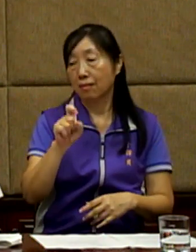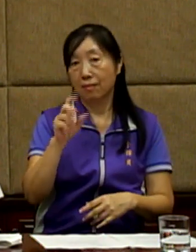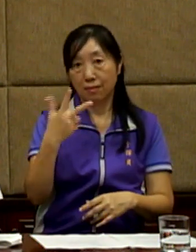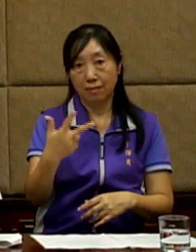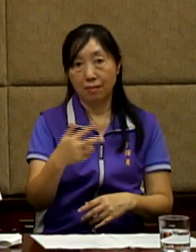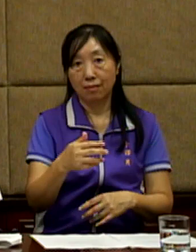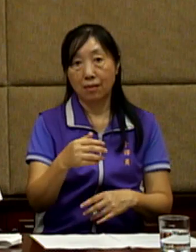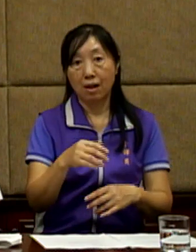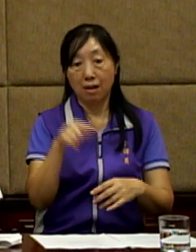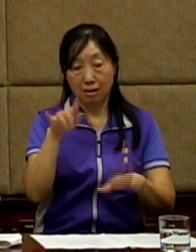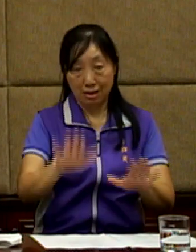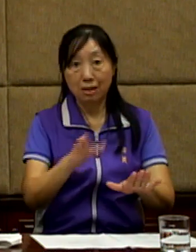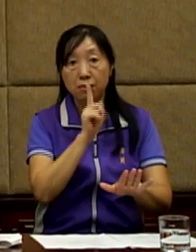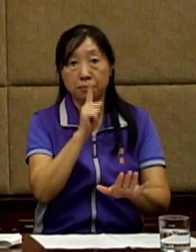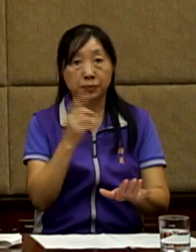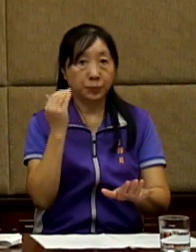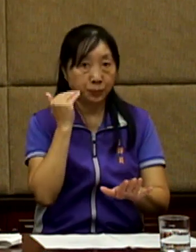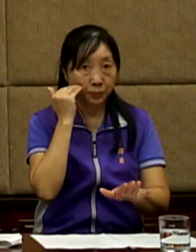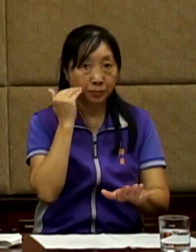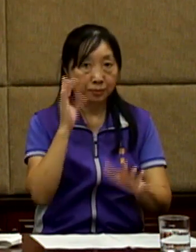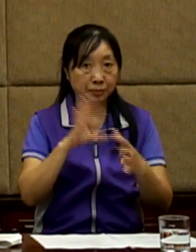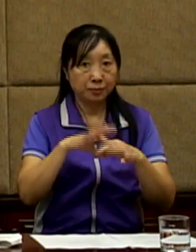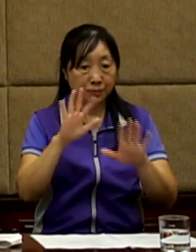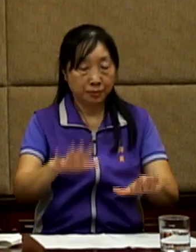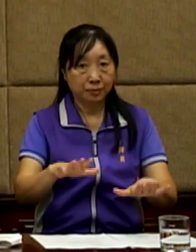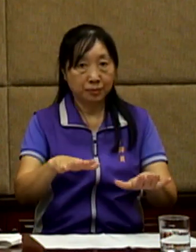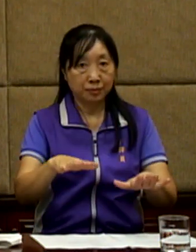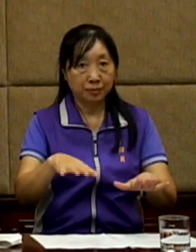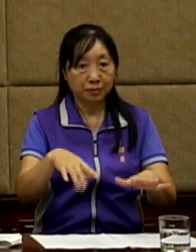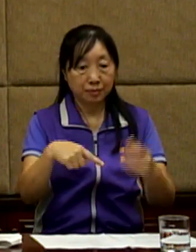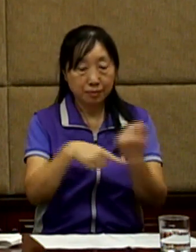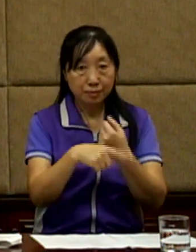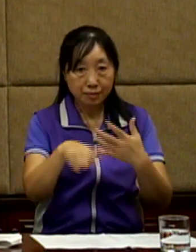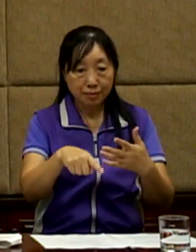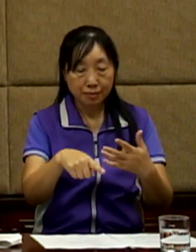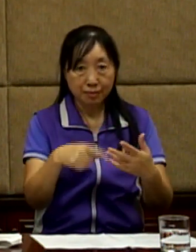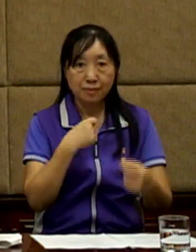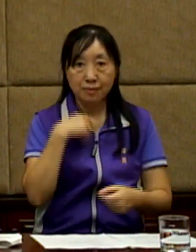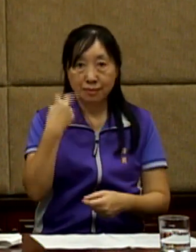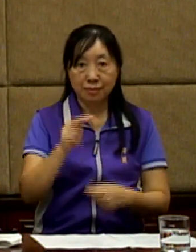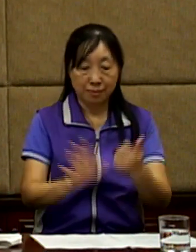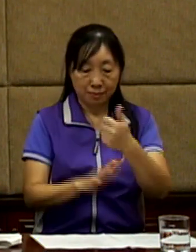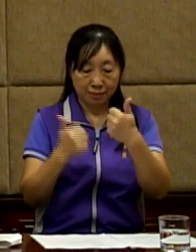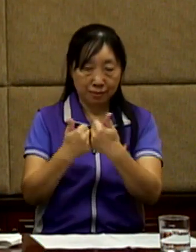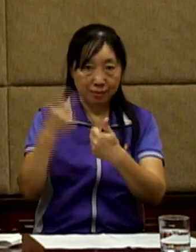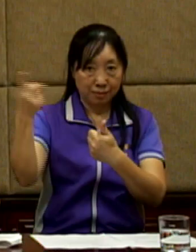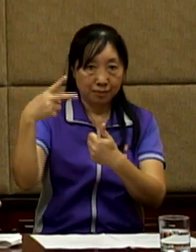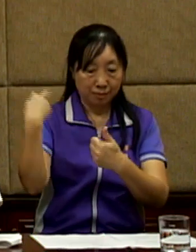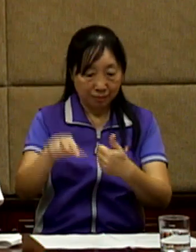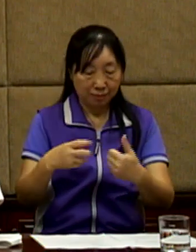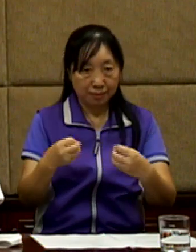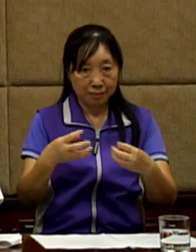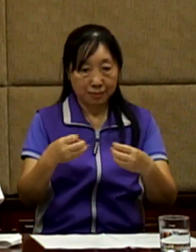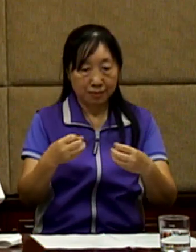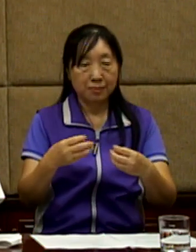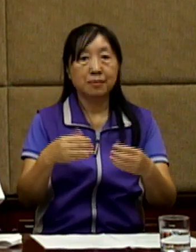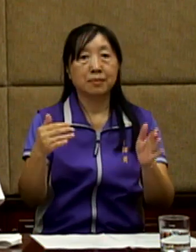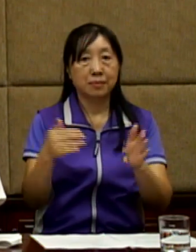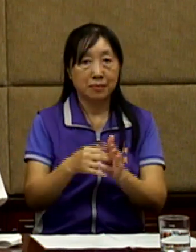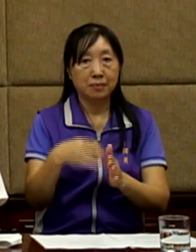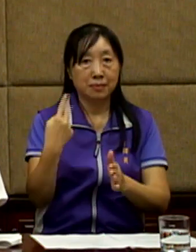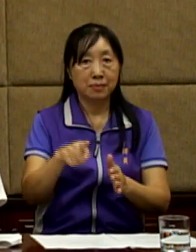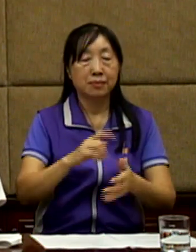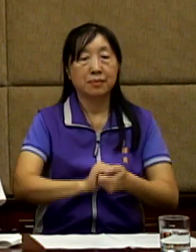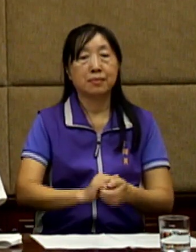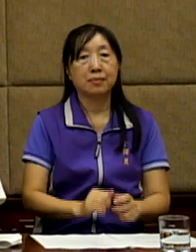讲说假使啊，哈，那我们整个案情要研析，那整个要有委员会的讨论哦，我想是这样子。我刚才讲的